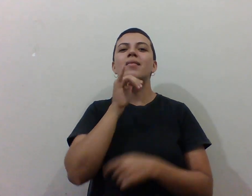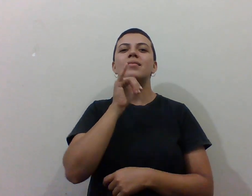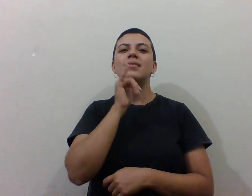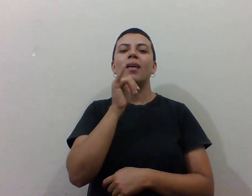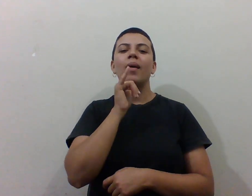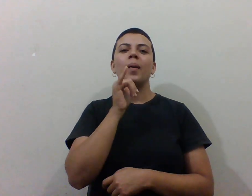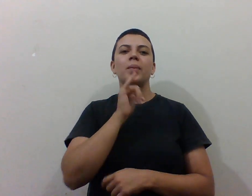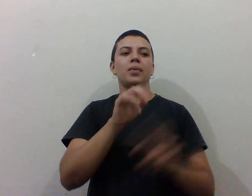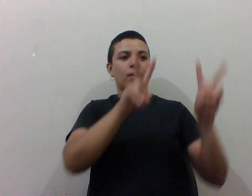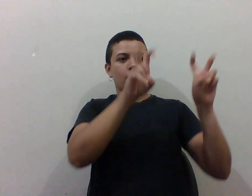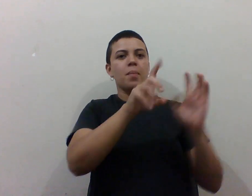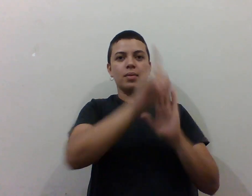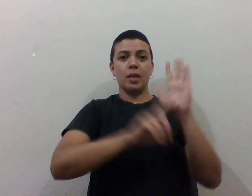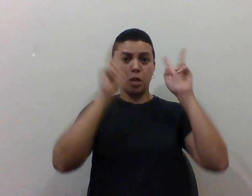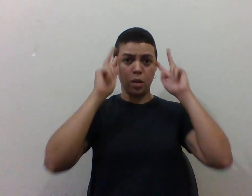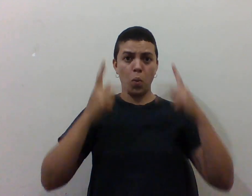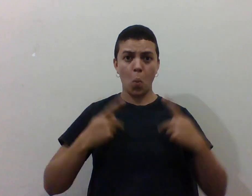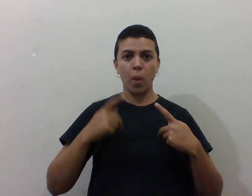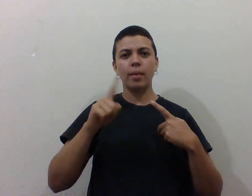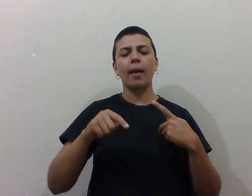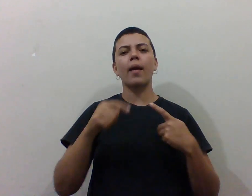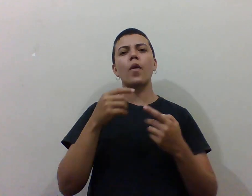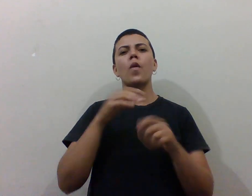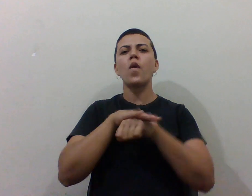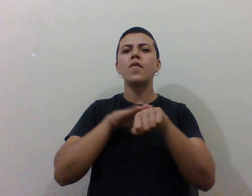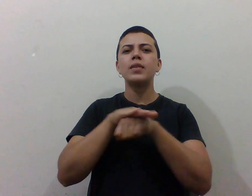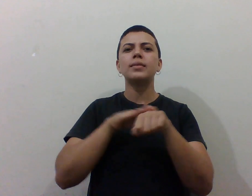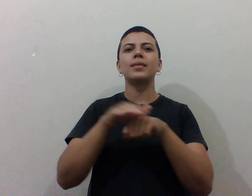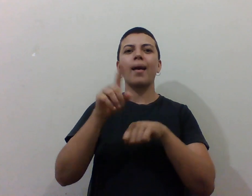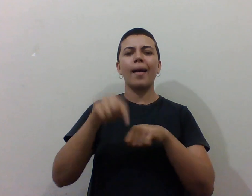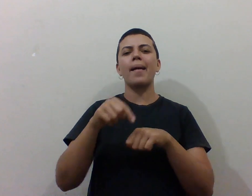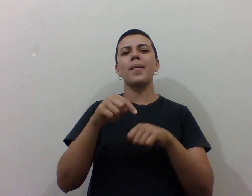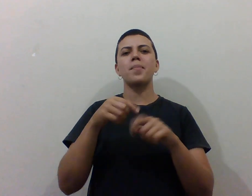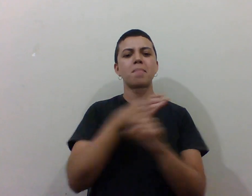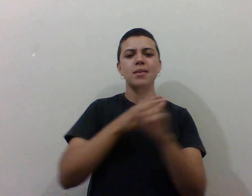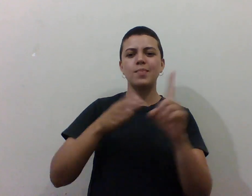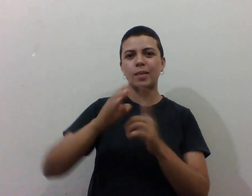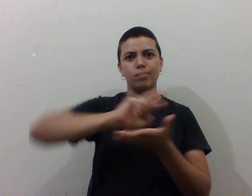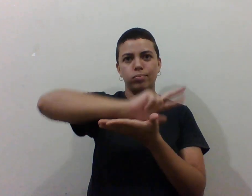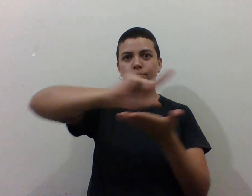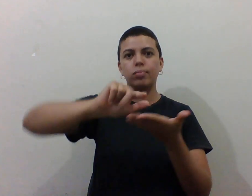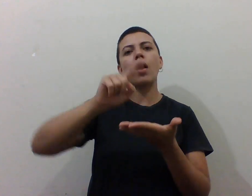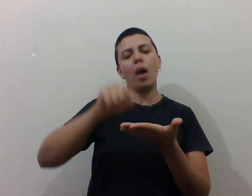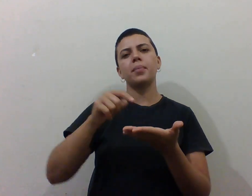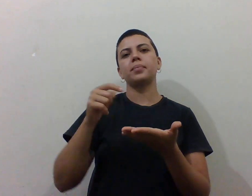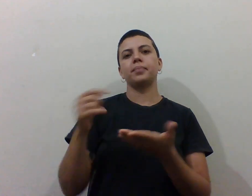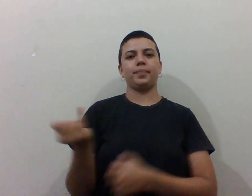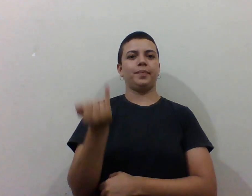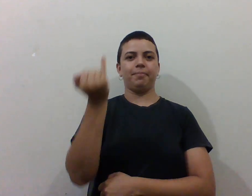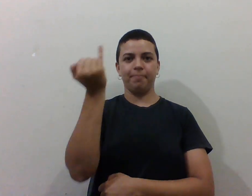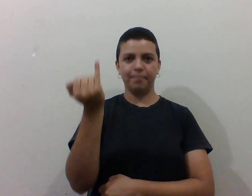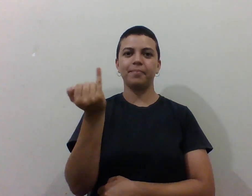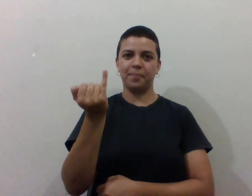humanos com uma perspectiva transversal no ensino superior, a gente entende que é importantíssimo, é direitos institucionais,